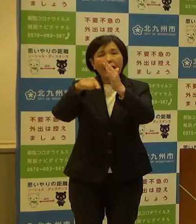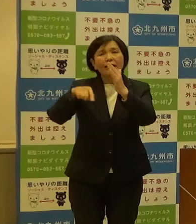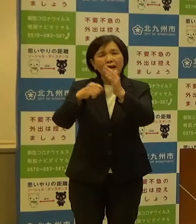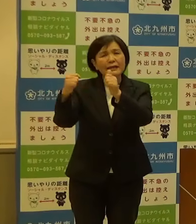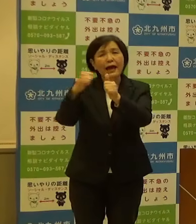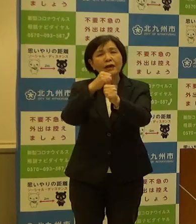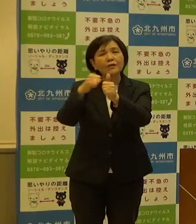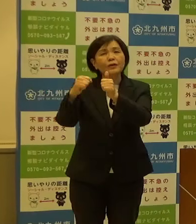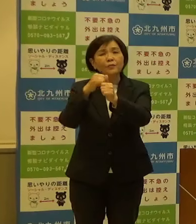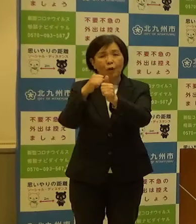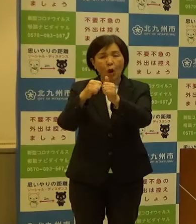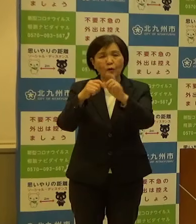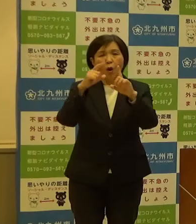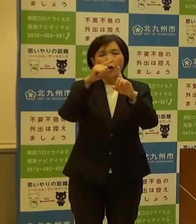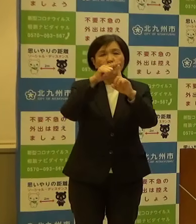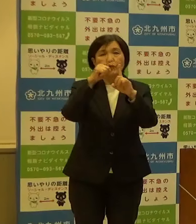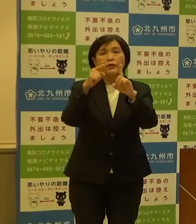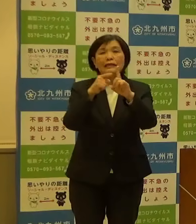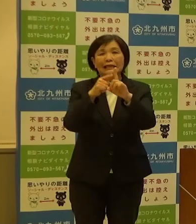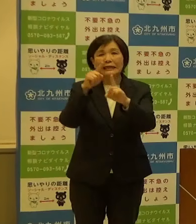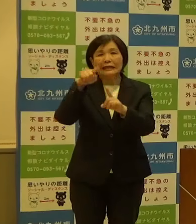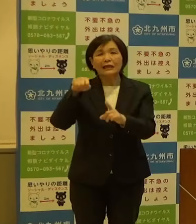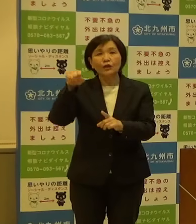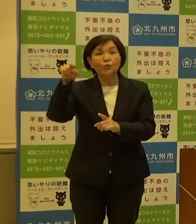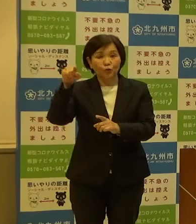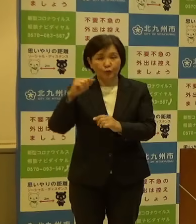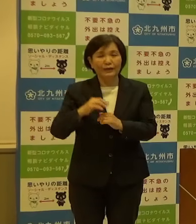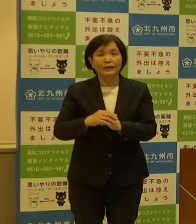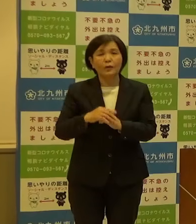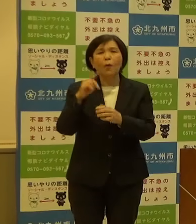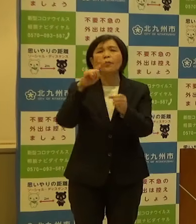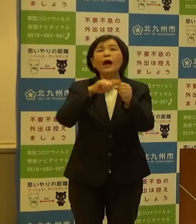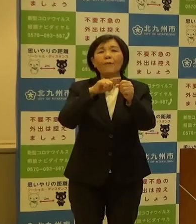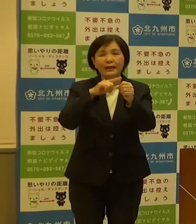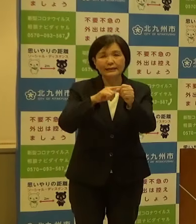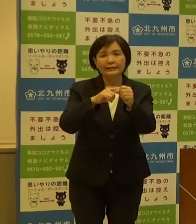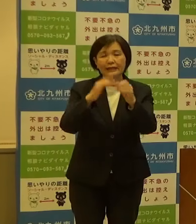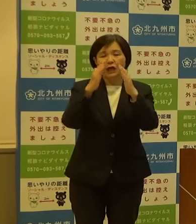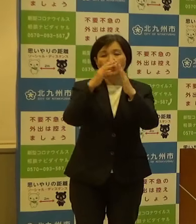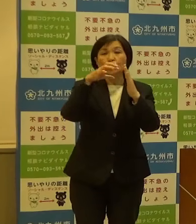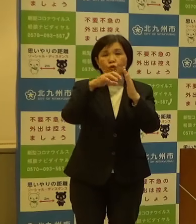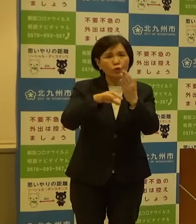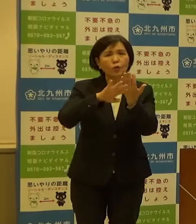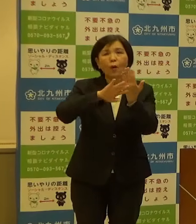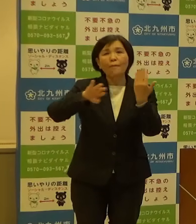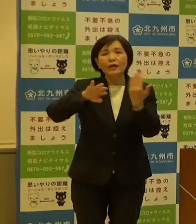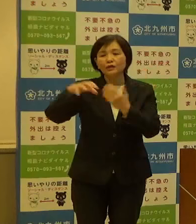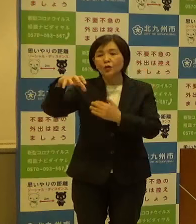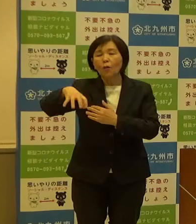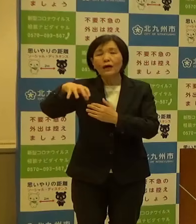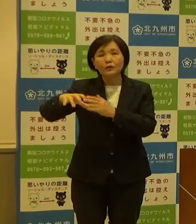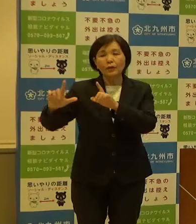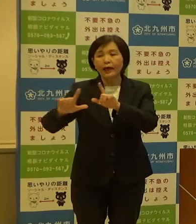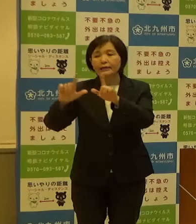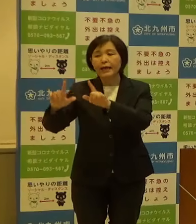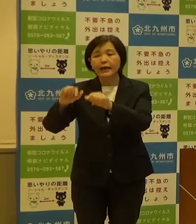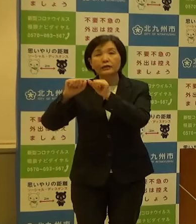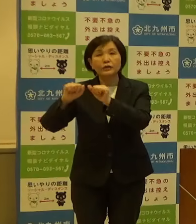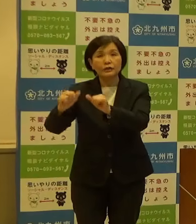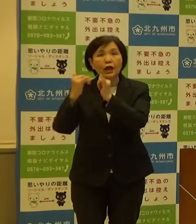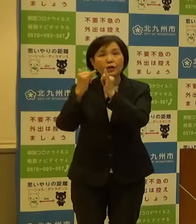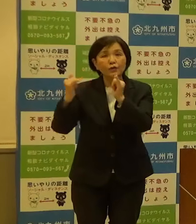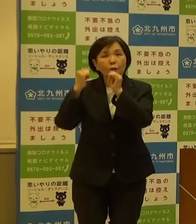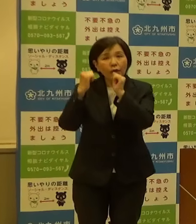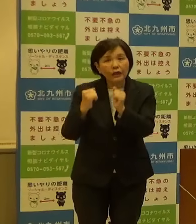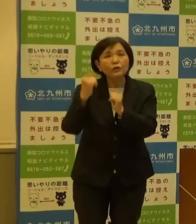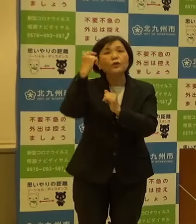DV によりまして、住民票の住所と異なる場所で、暮らしている方がいらっしゃると